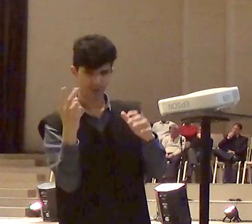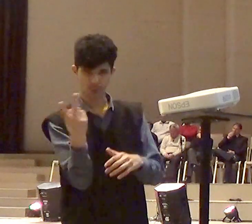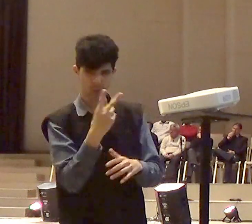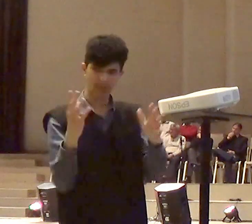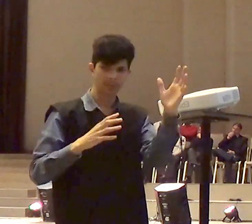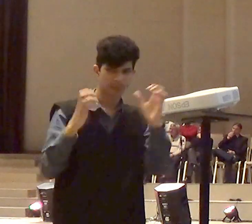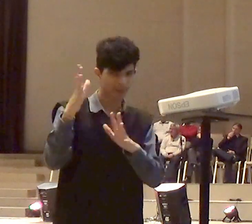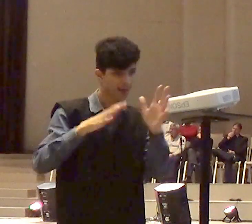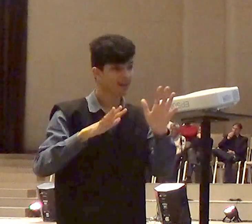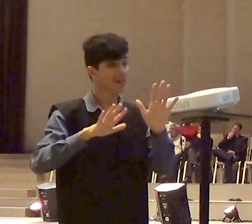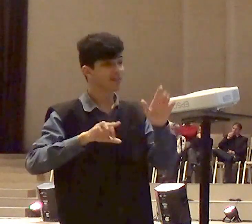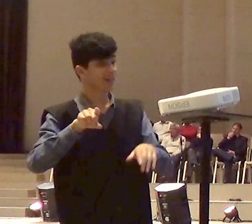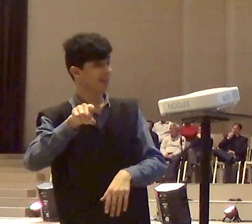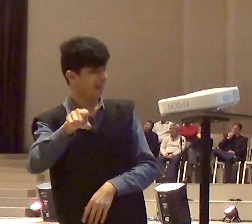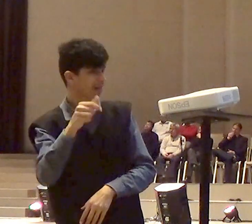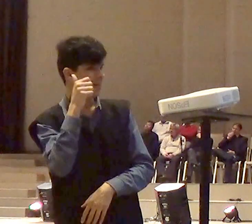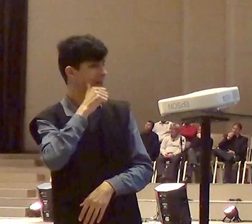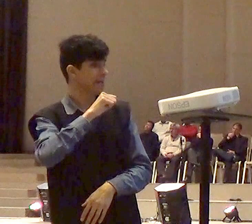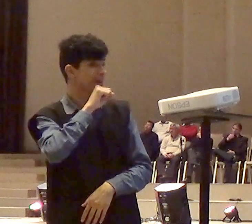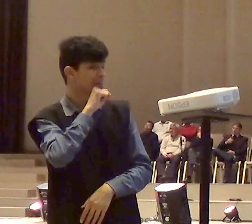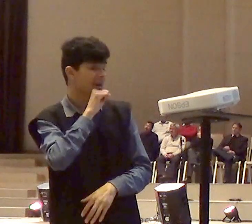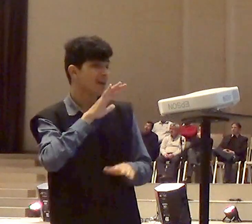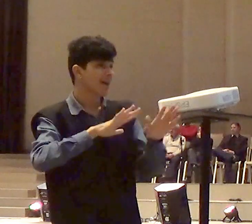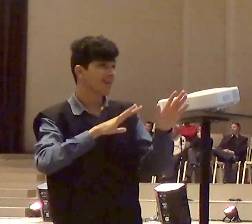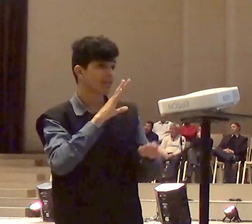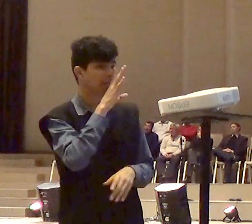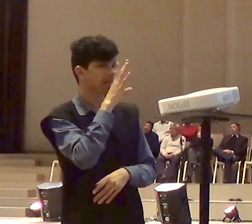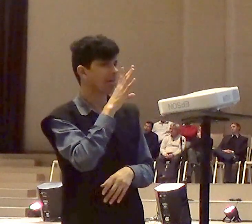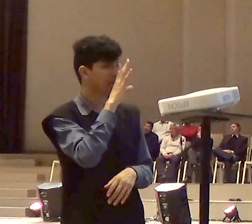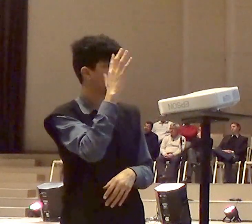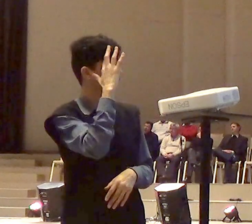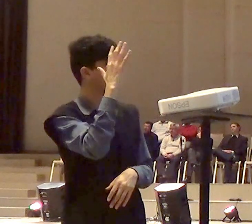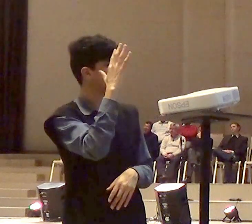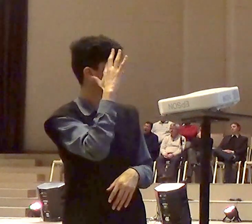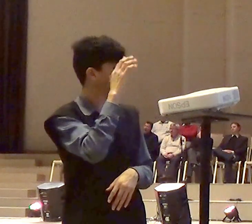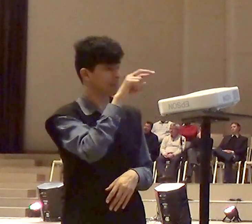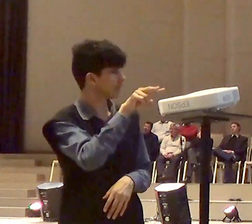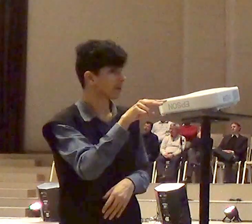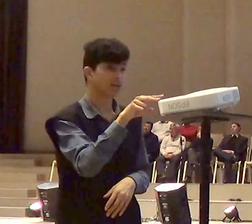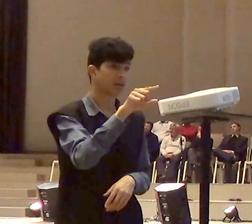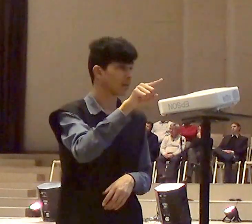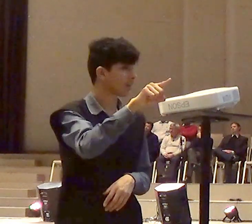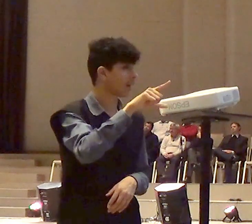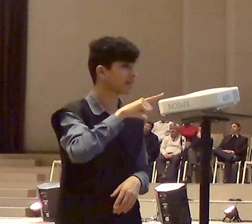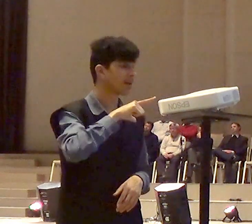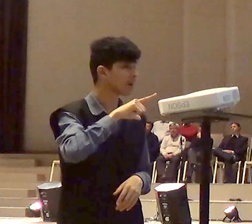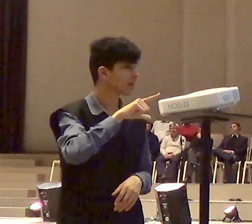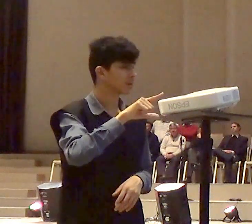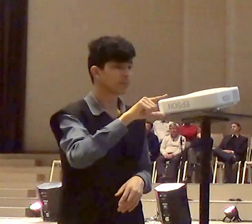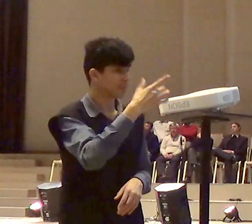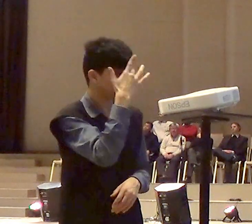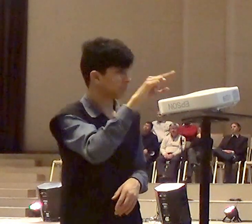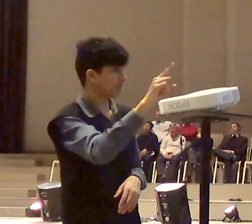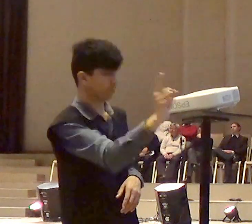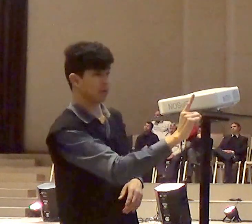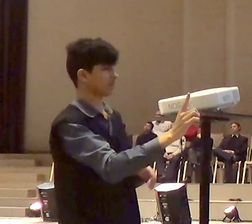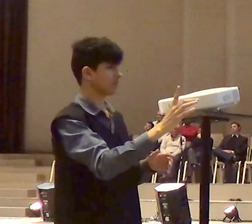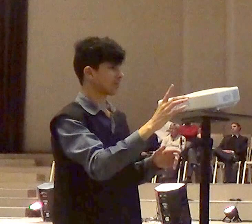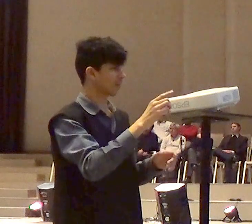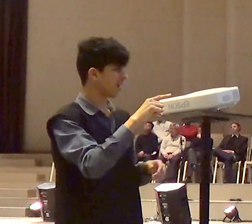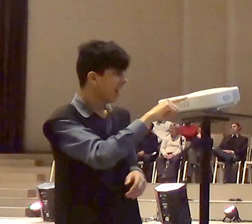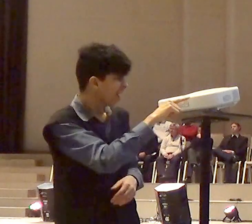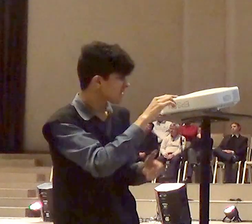coisas que não estava acontecendo e minha mãe tinha uma fixação que meu pai